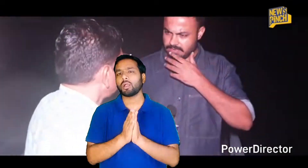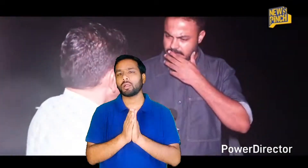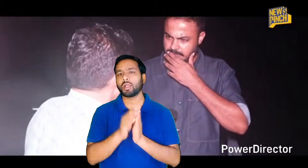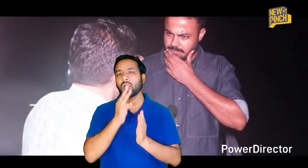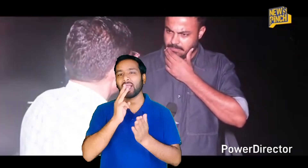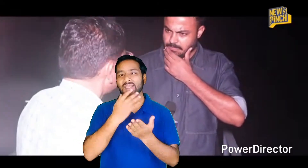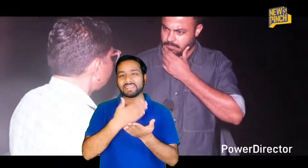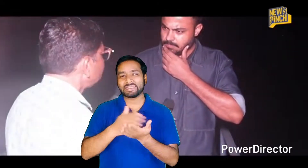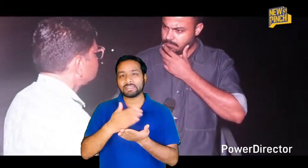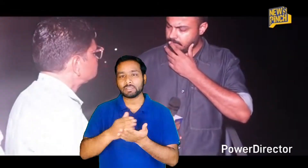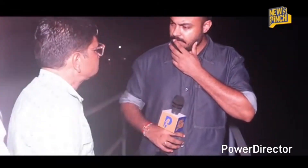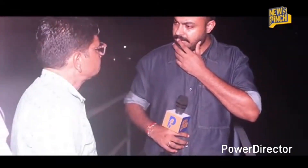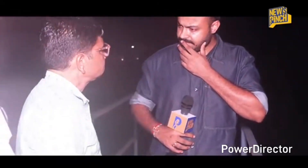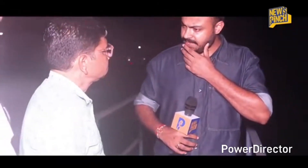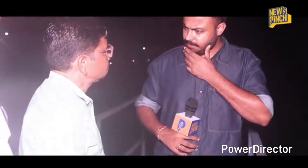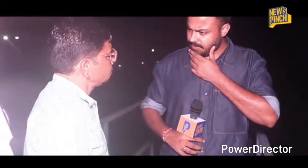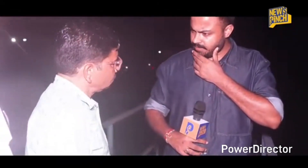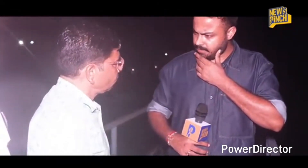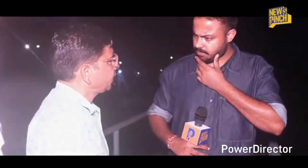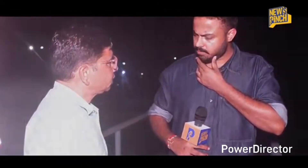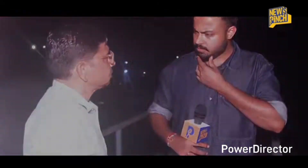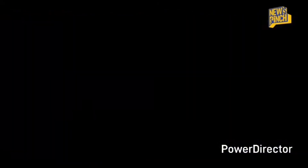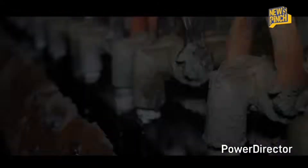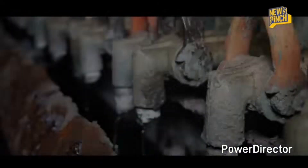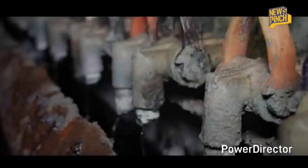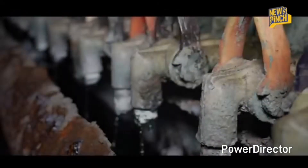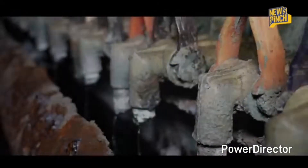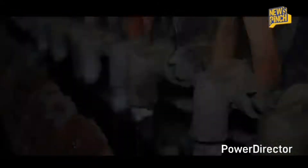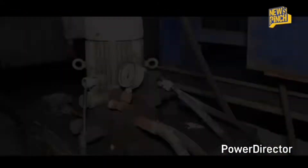प्लांट की? 18 MND।